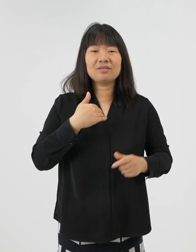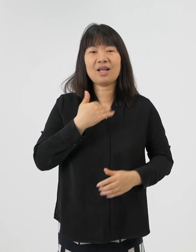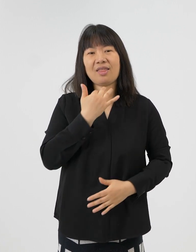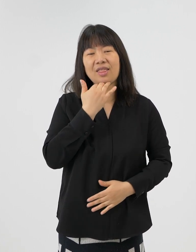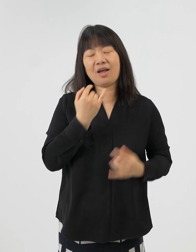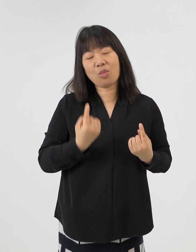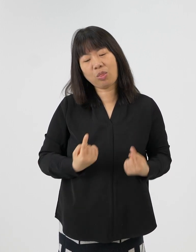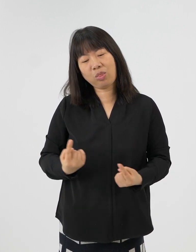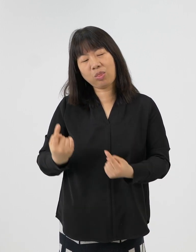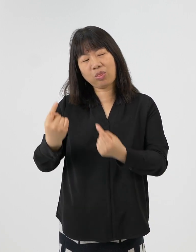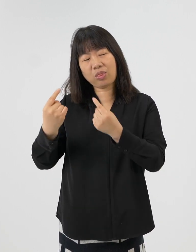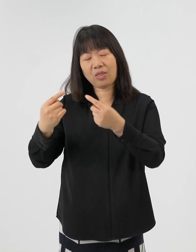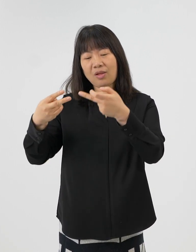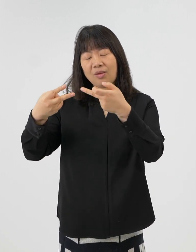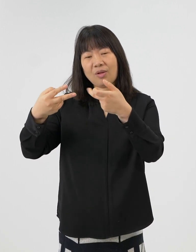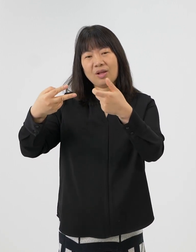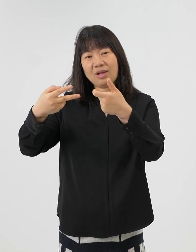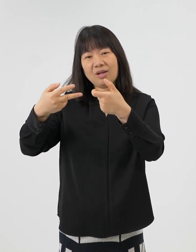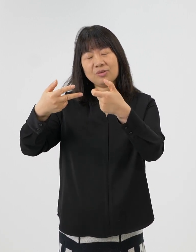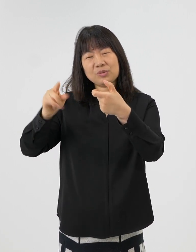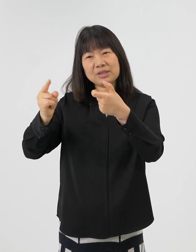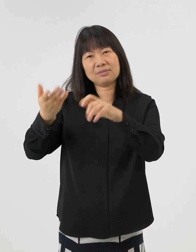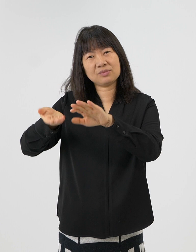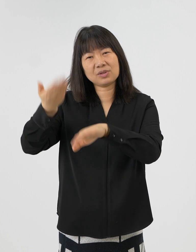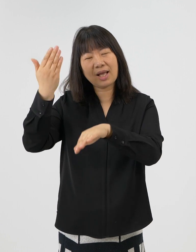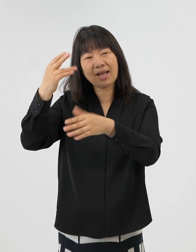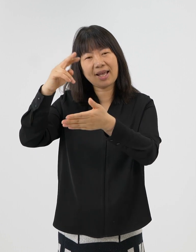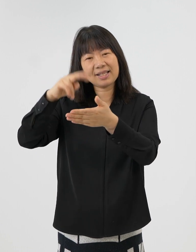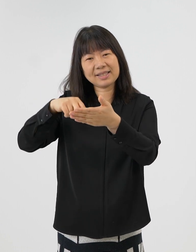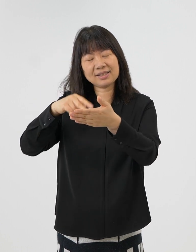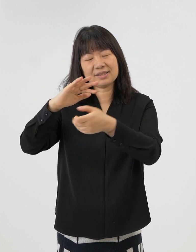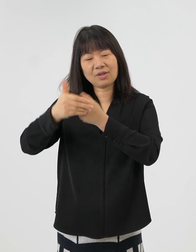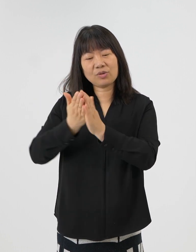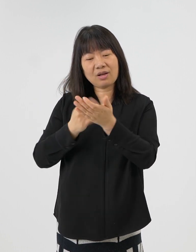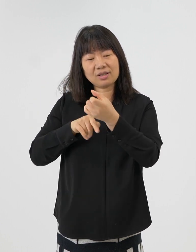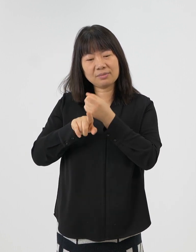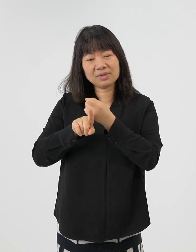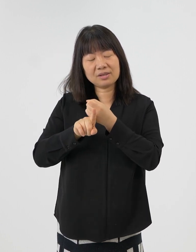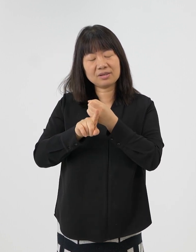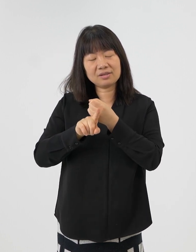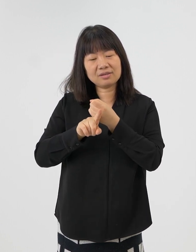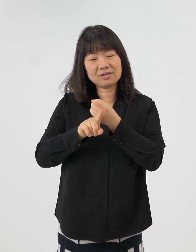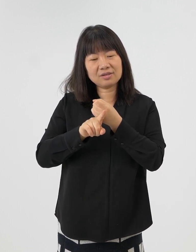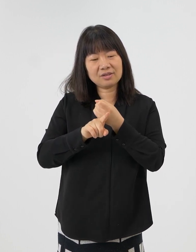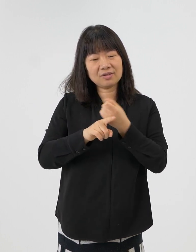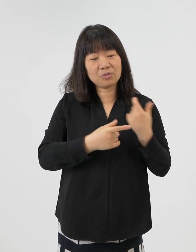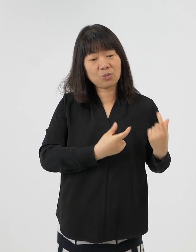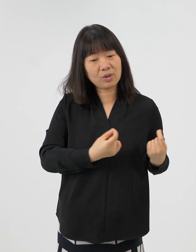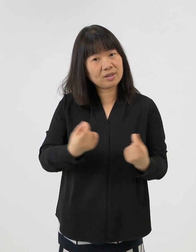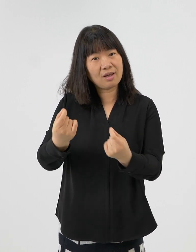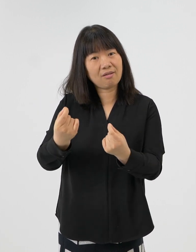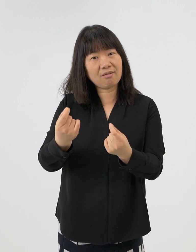나이가 60이 넘어서 읽는 성경의 의미는 다를까요? 같을까요? 다를 수밖에